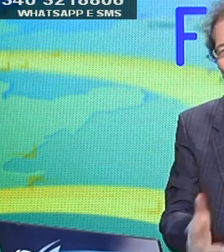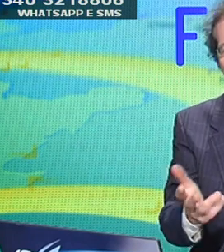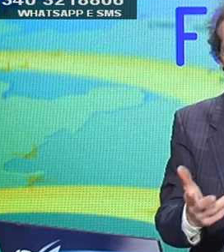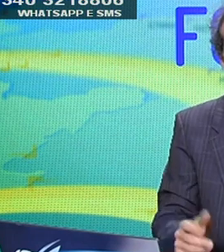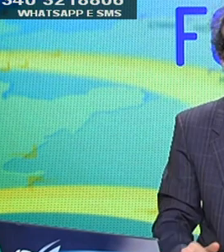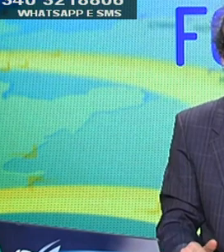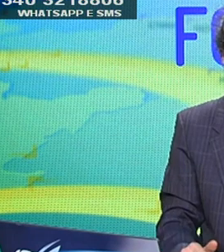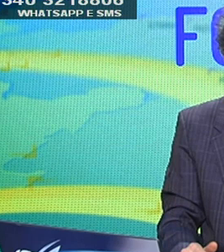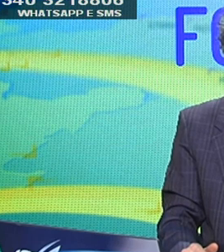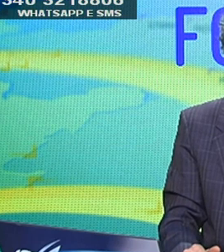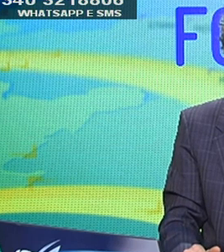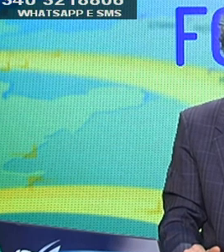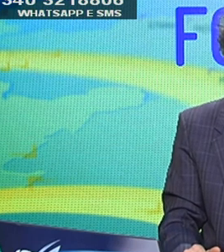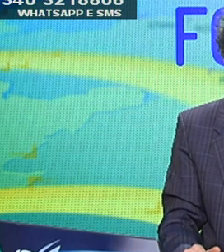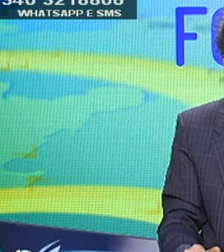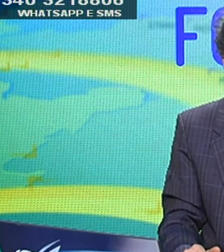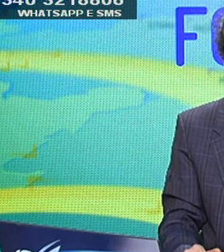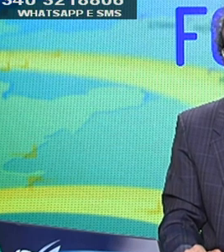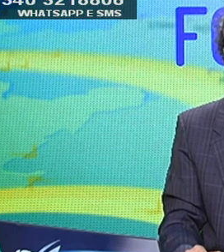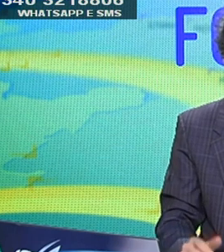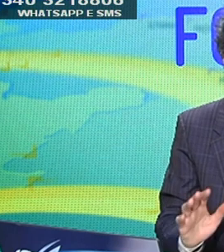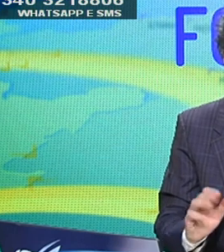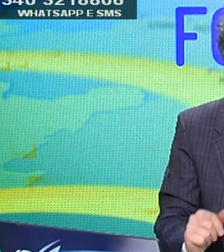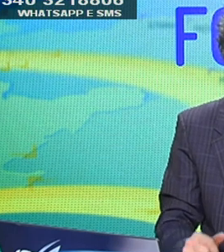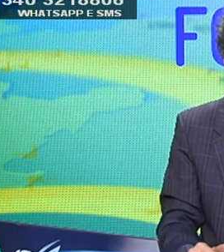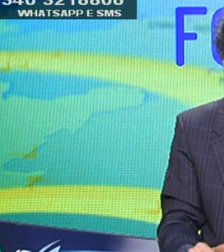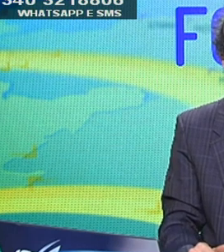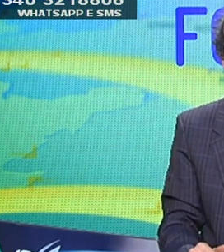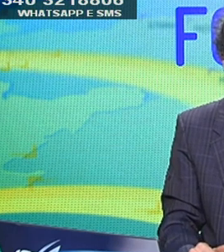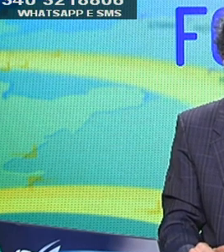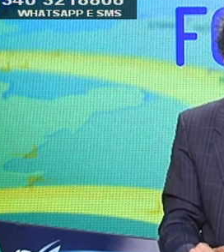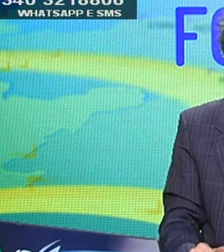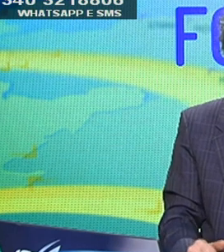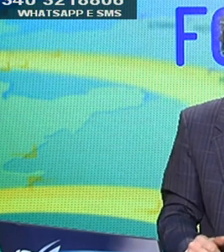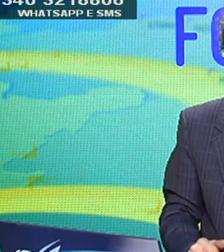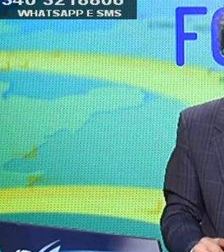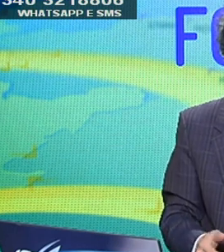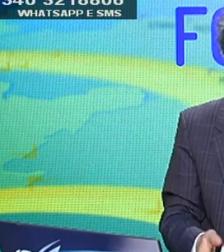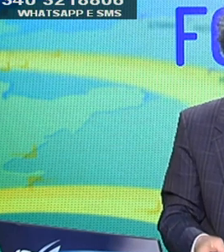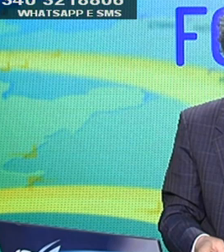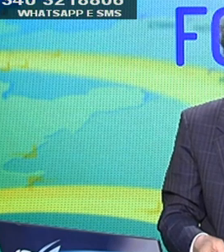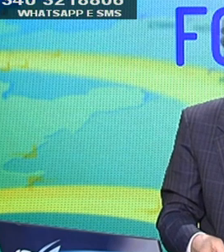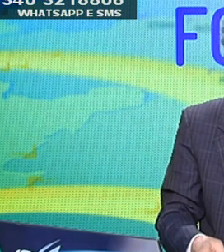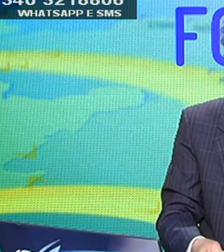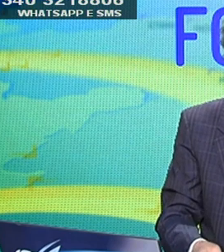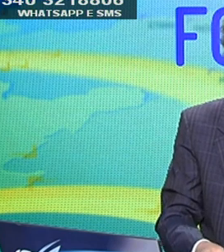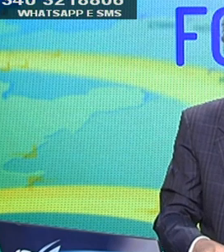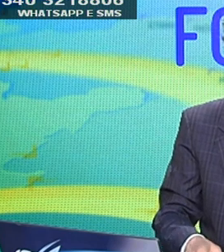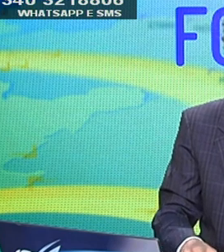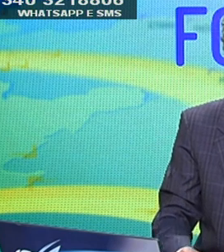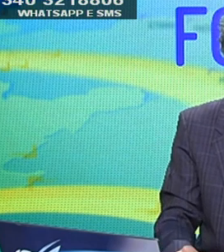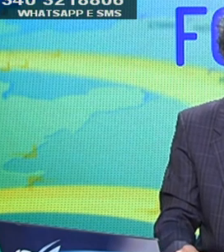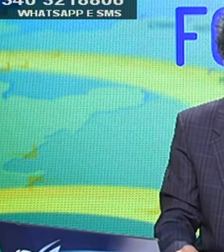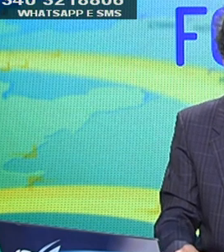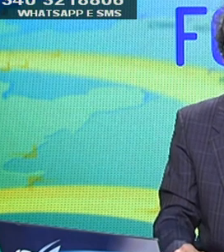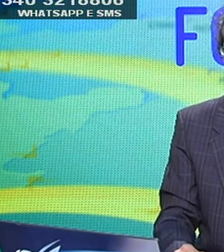della sicurezza, poi naturalmente tutti gli altri argomenti del telegiornale di Vicenza. Gabriella, grazie. Buon lavoro, so che ti stai muovendo nuovamente